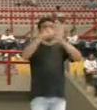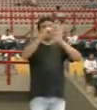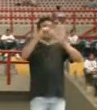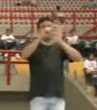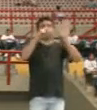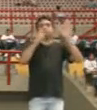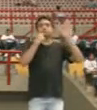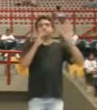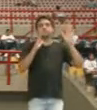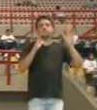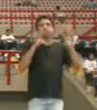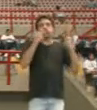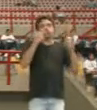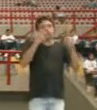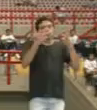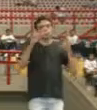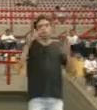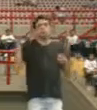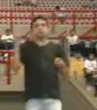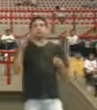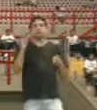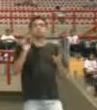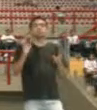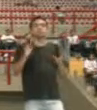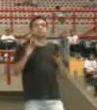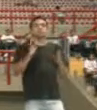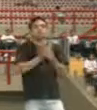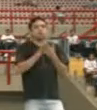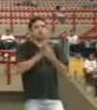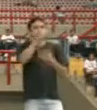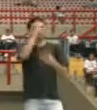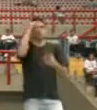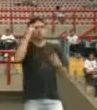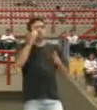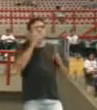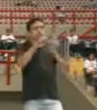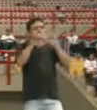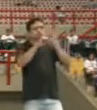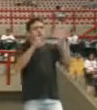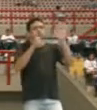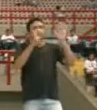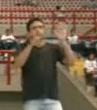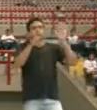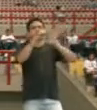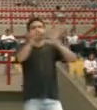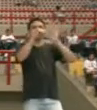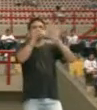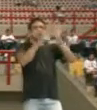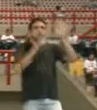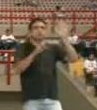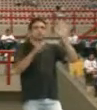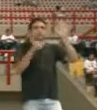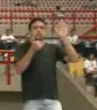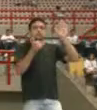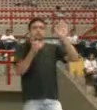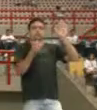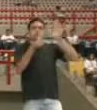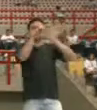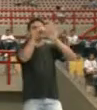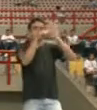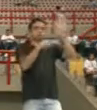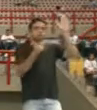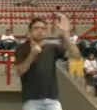vi ali, com as corretoras de redação, algumas redações com 15 linhas, 16